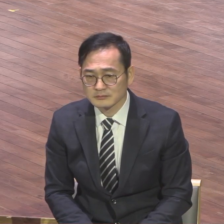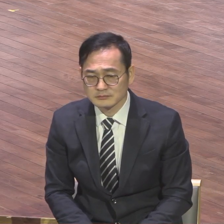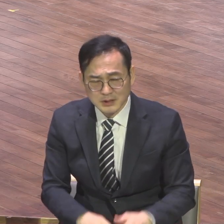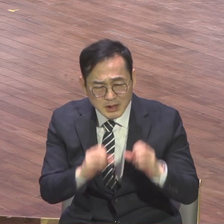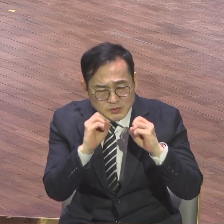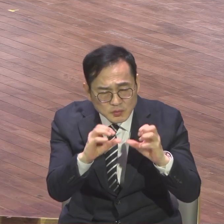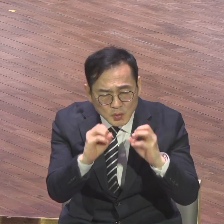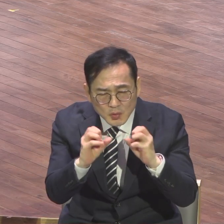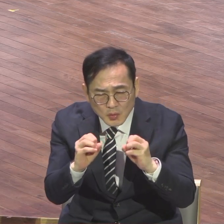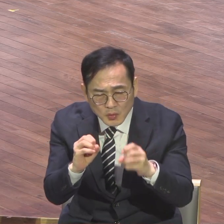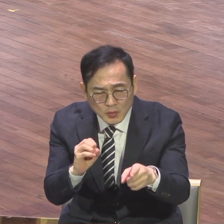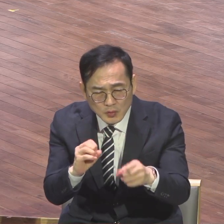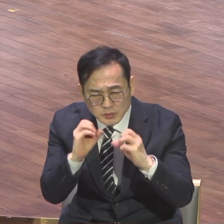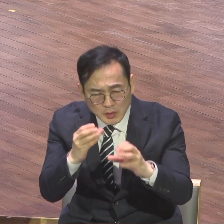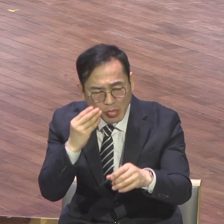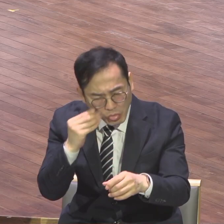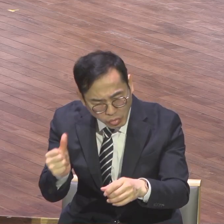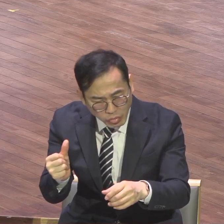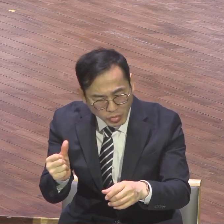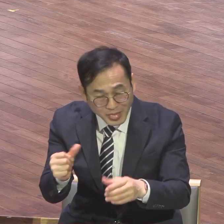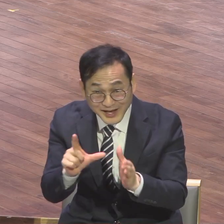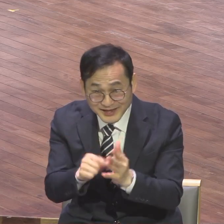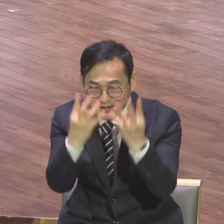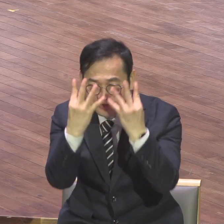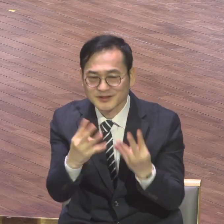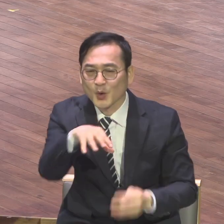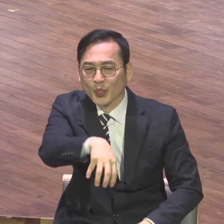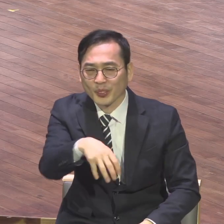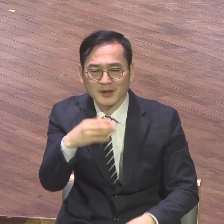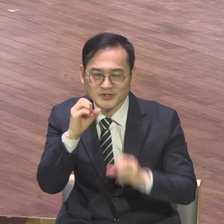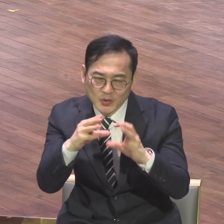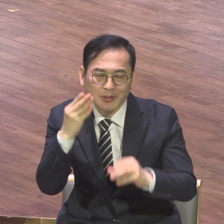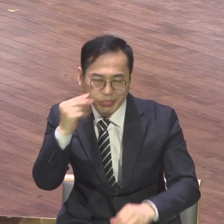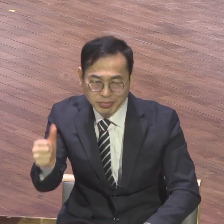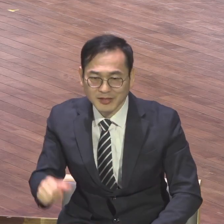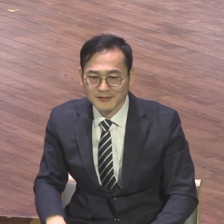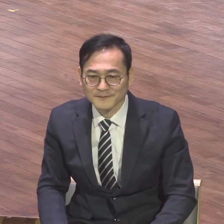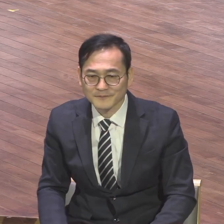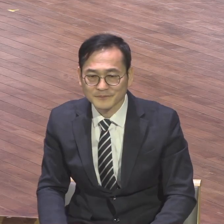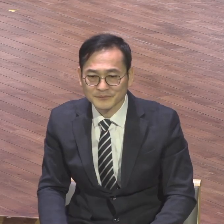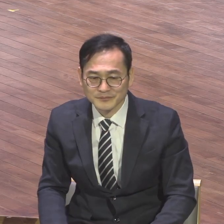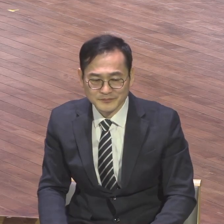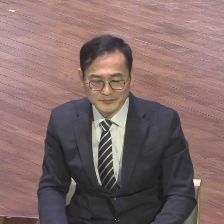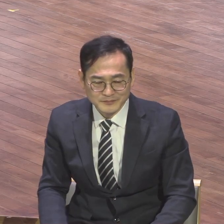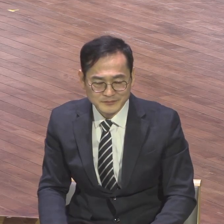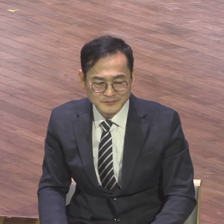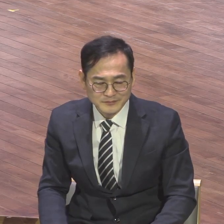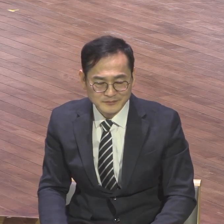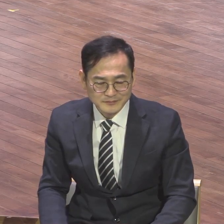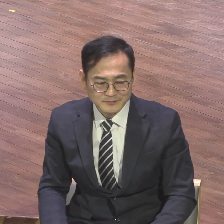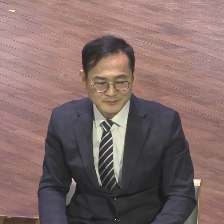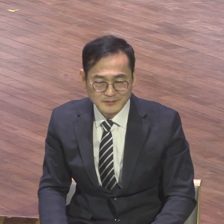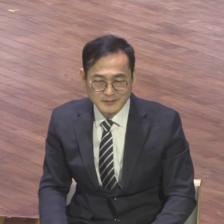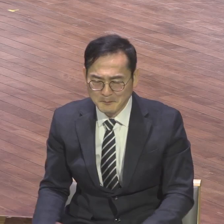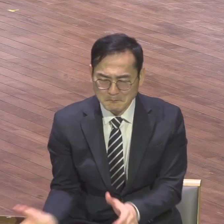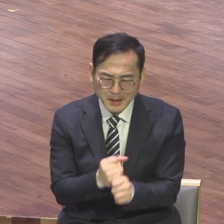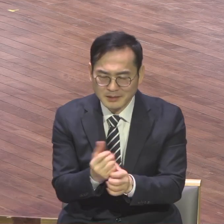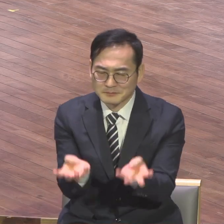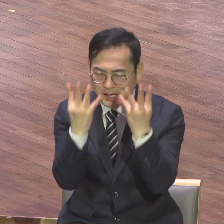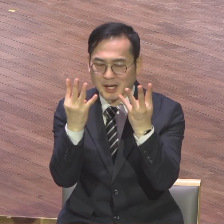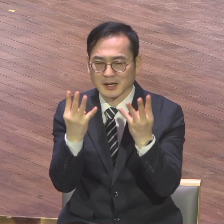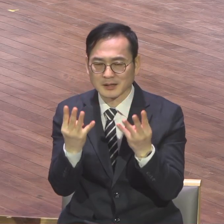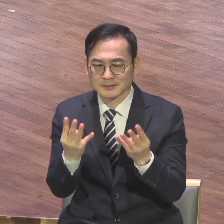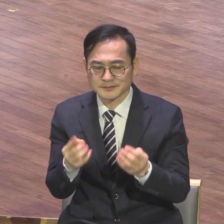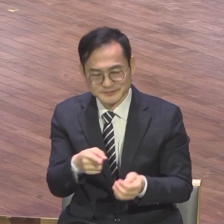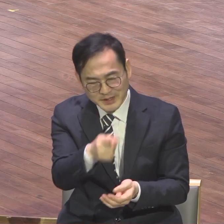보면요, 제일 전도 잘 되는 데가 유치장이에요, 유치장. 어제하니까 조금 전까지도 자유롭게 살다가 잡혀 들어와 갇혀